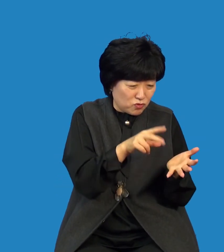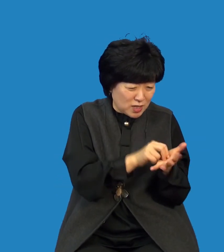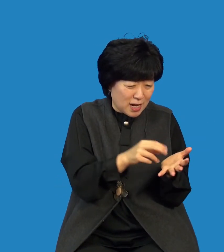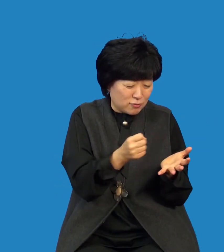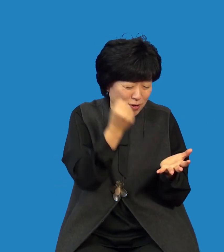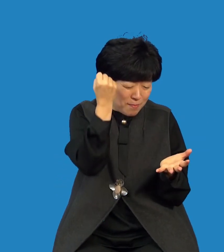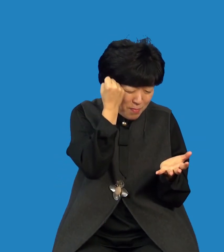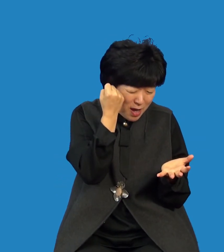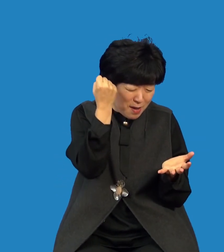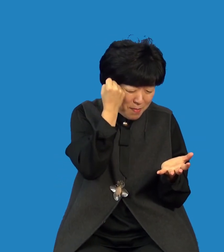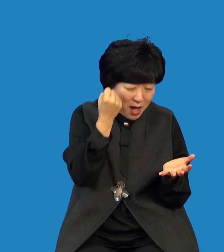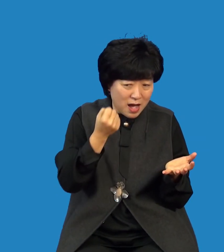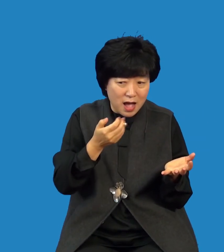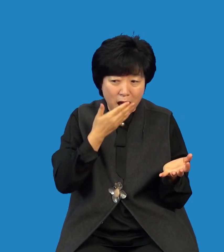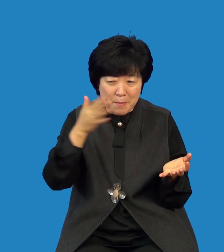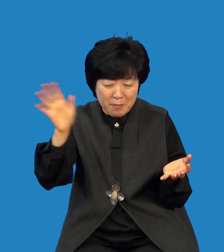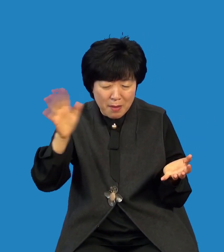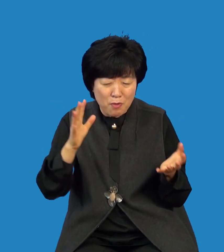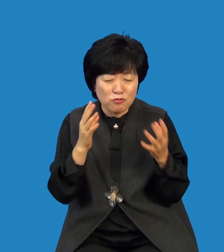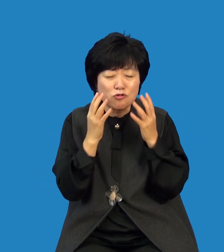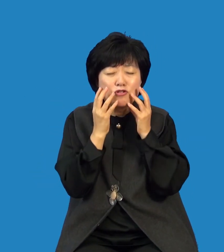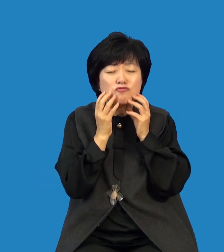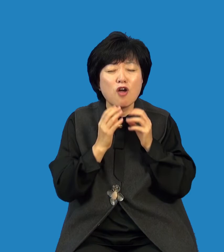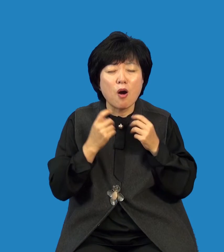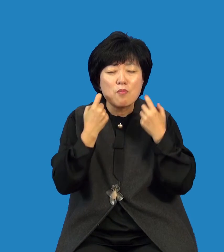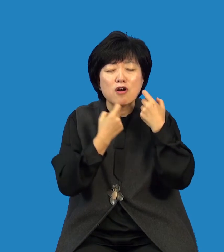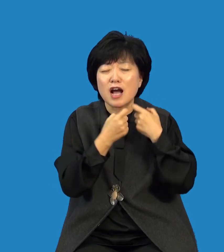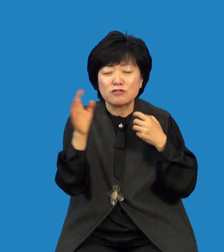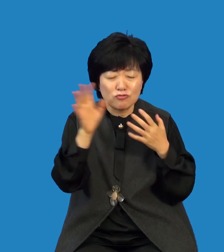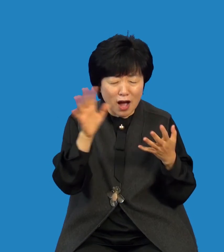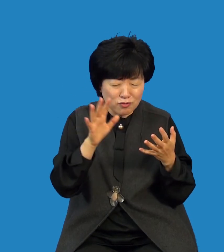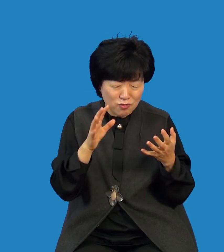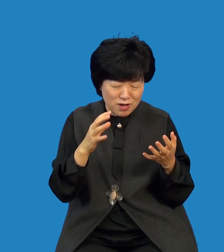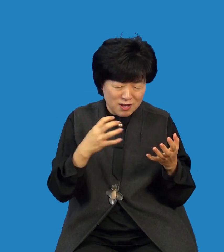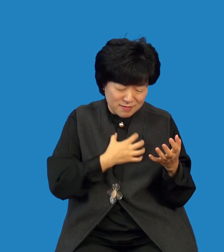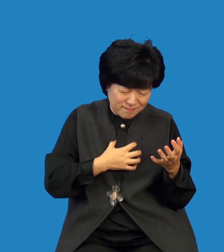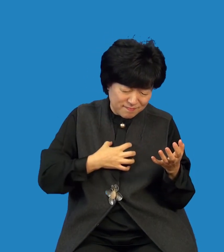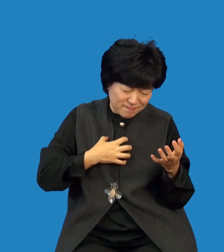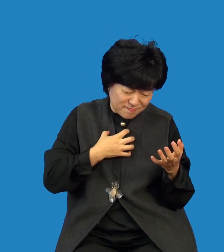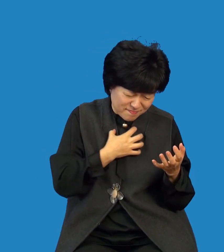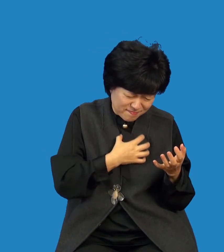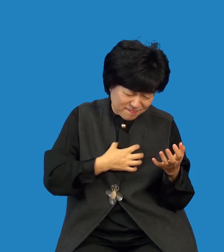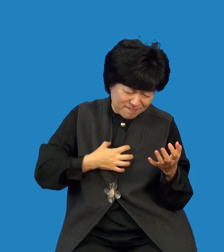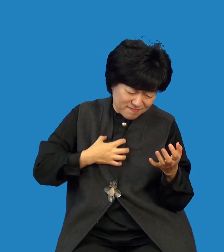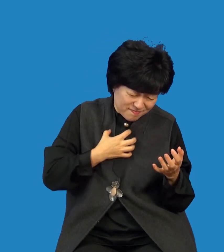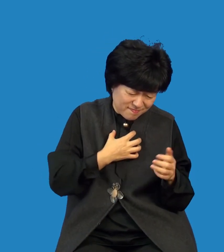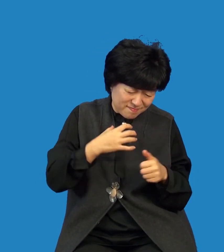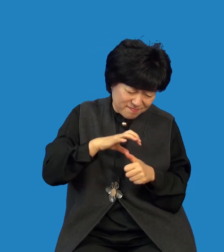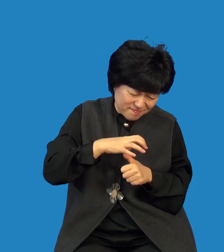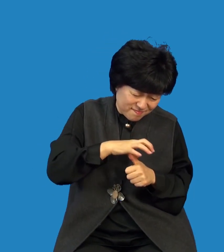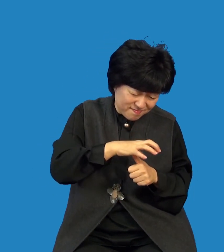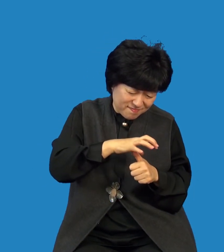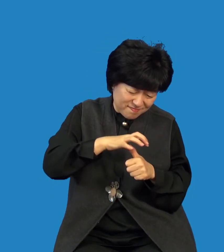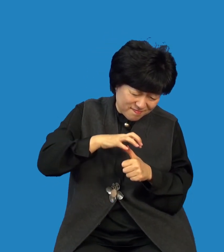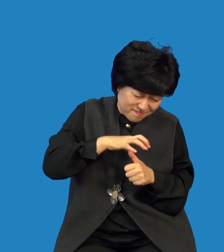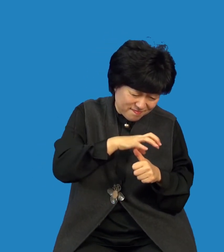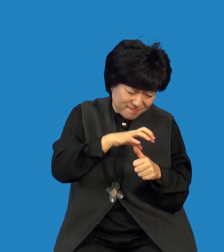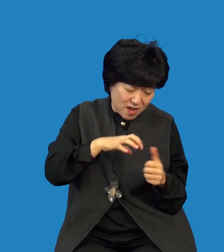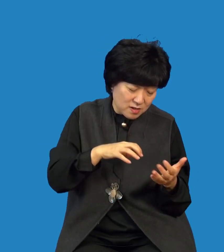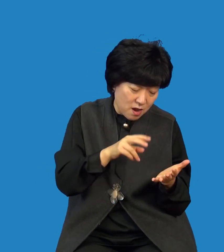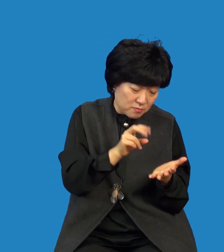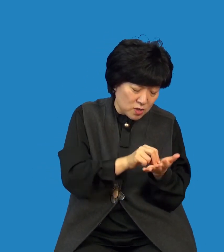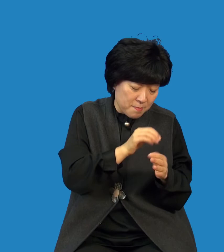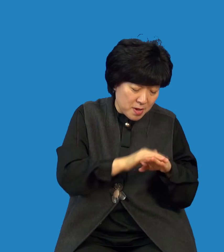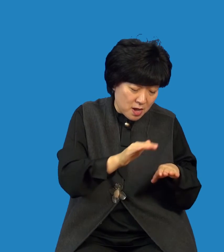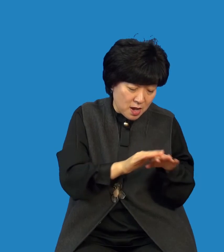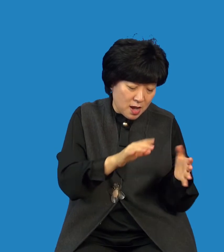문제를 해결하려고 수학 문제였는데 그걸 해결하려고 막 매달리다가 결국엔 제가 내린 결론이 있어요. 이거는 하나님이 와도 못 푸는 문제다. 뭐 이런 이제